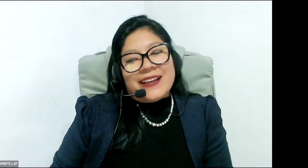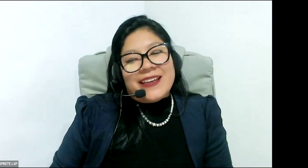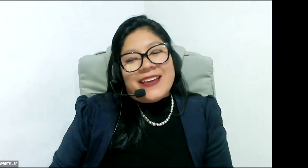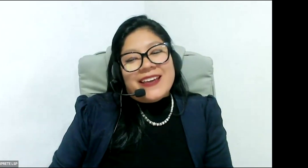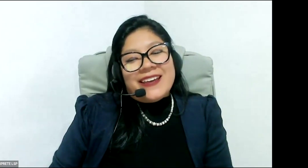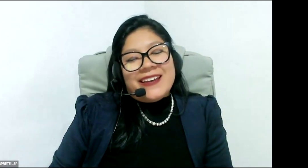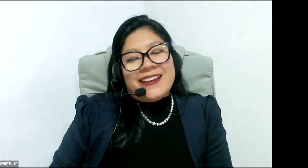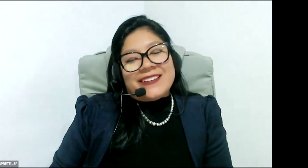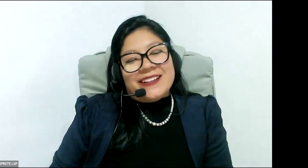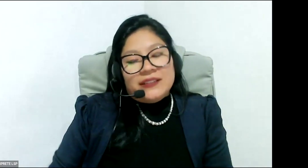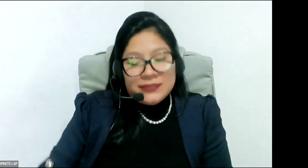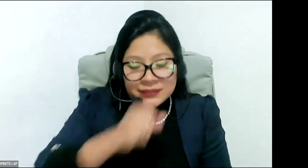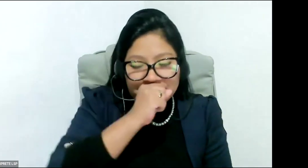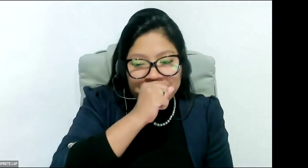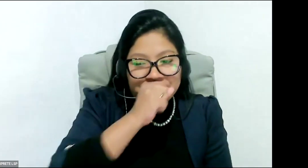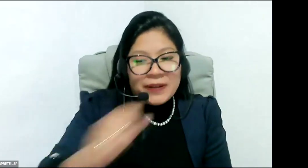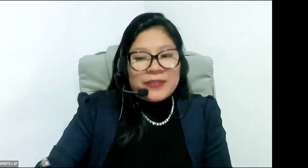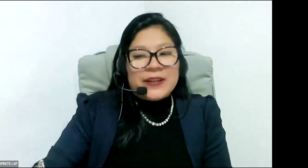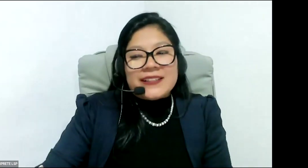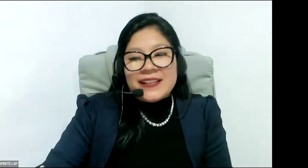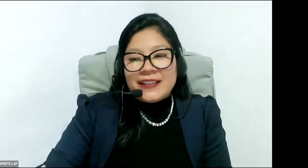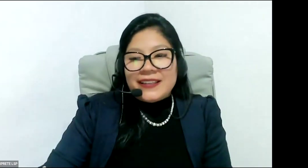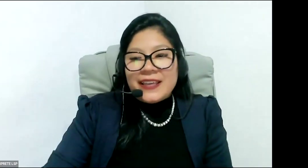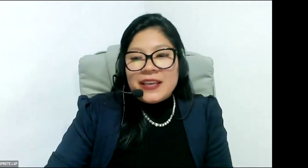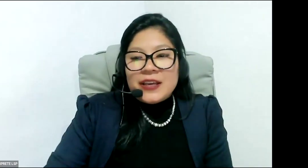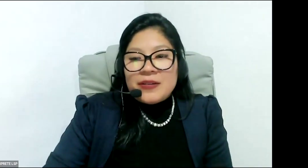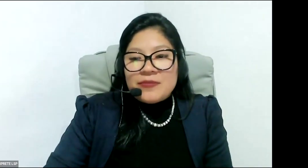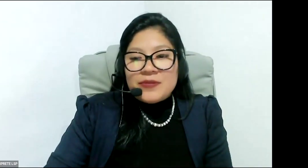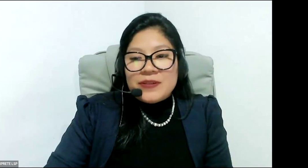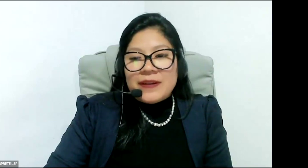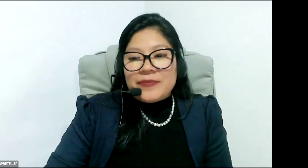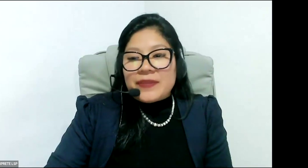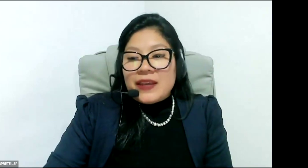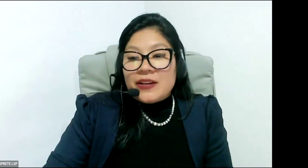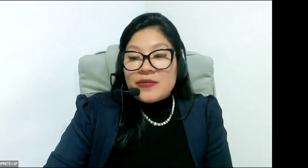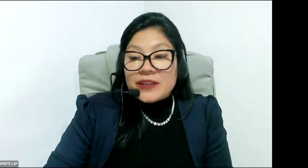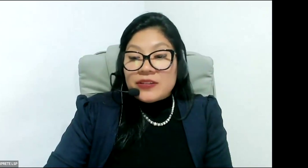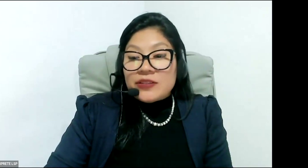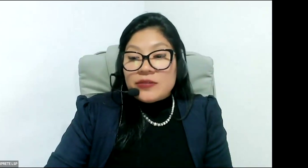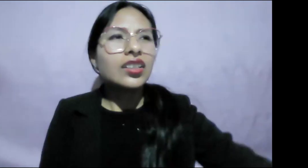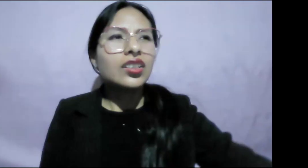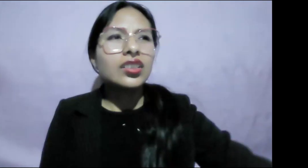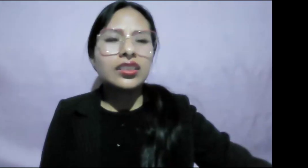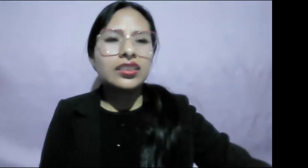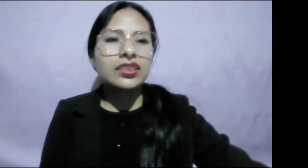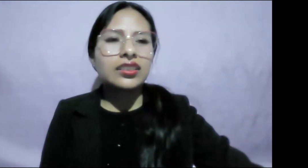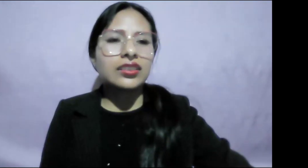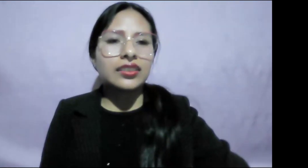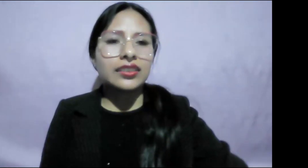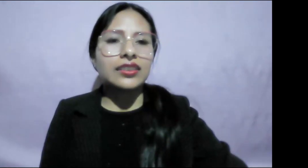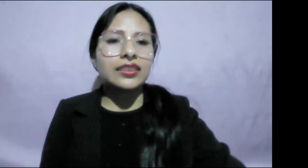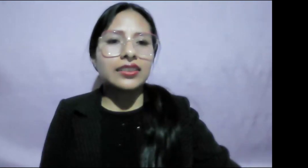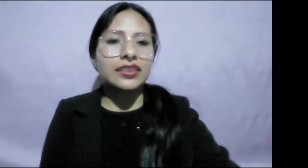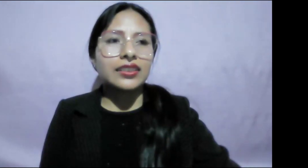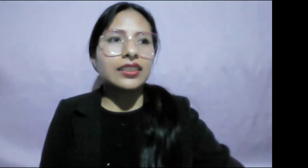bien ex Perdón Excelente muy bien Roberto dentro de un ratito vamos a hacer